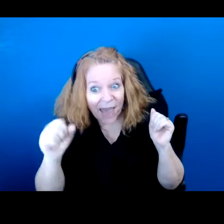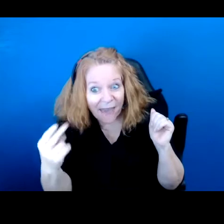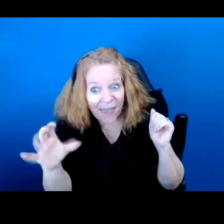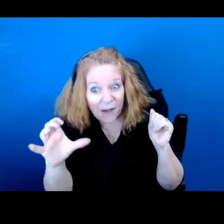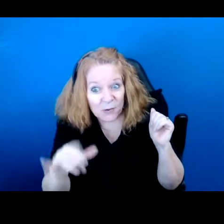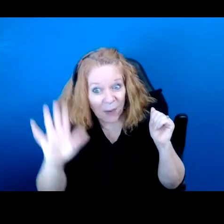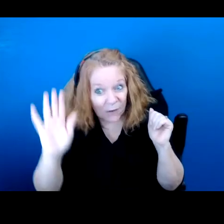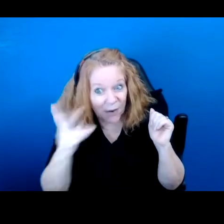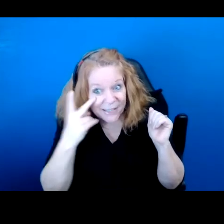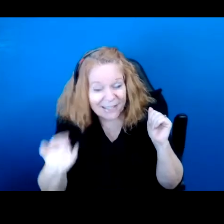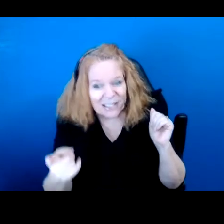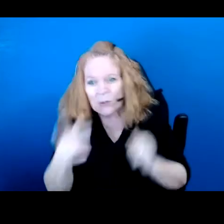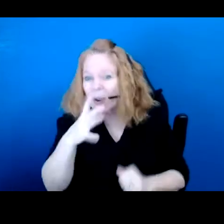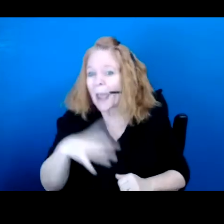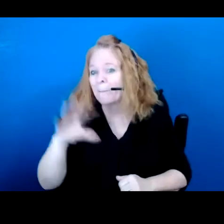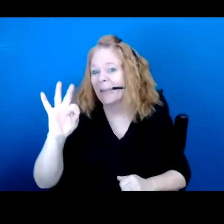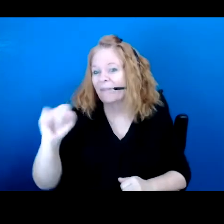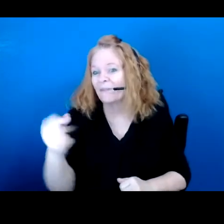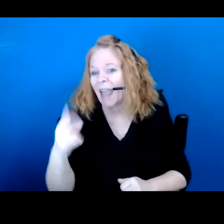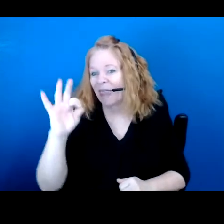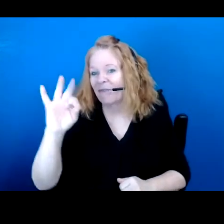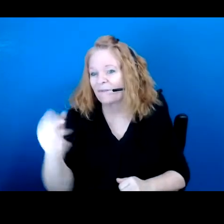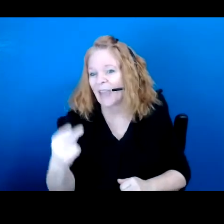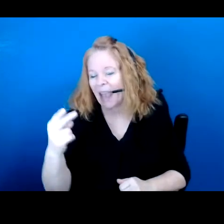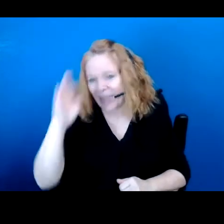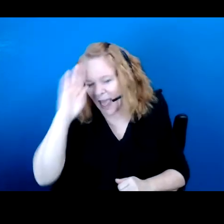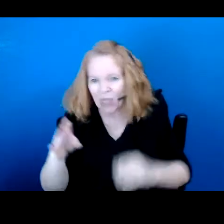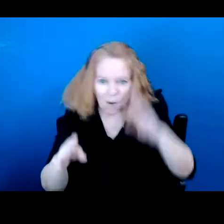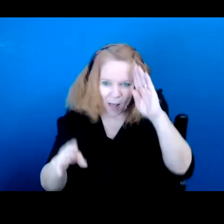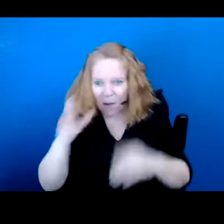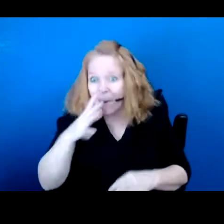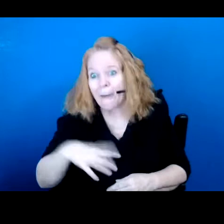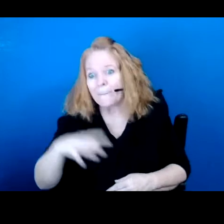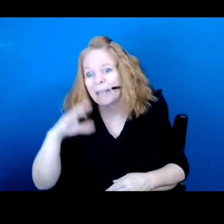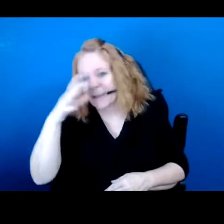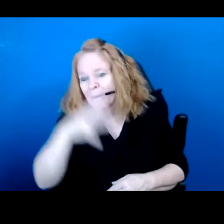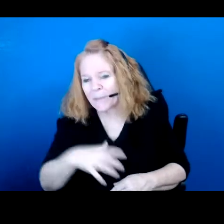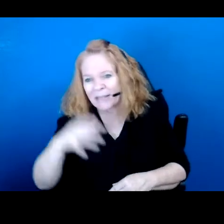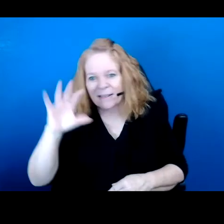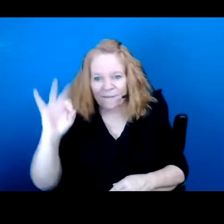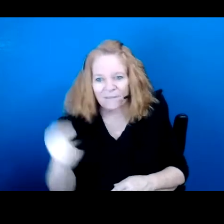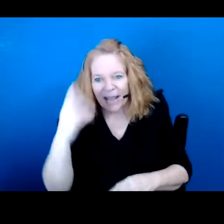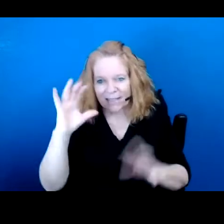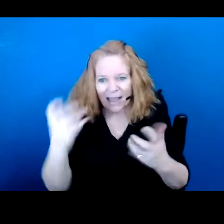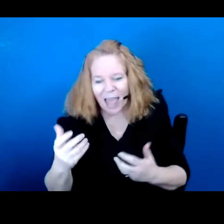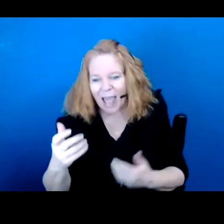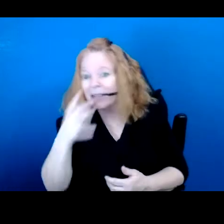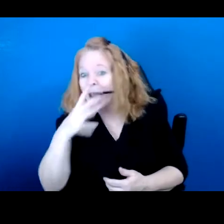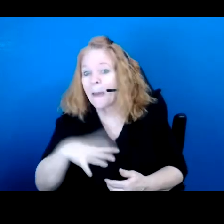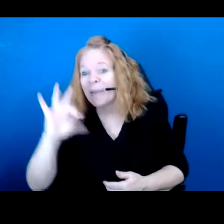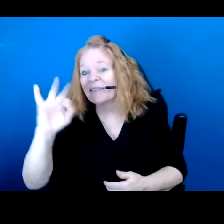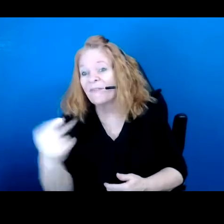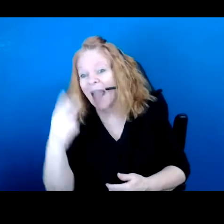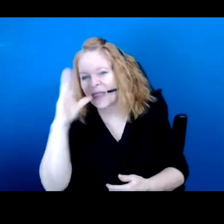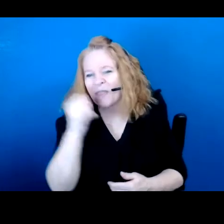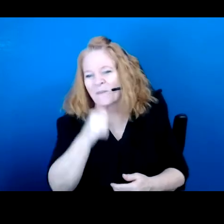maestra page que bien verla am sin maestra face maestra face la clase de la maestra fate